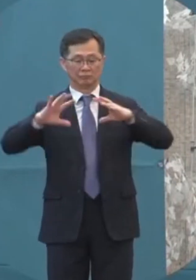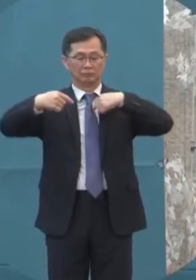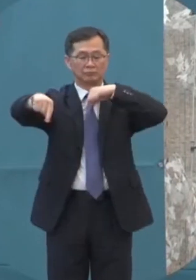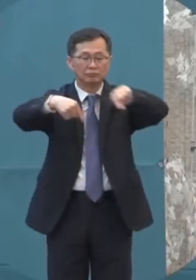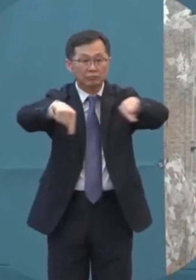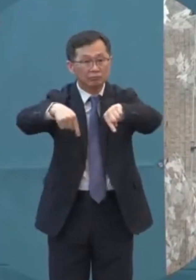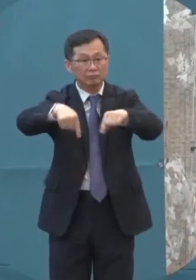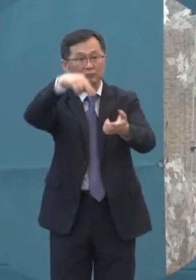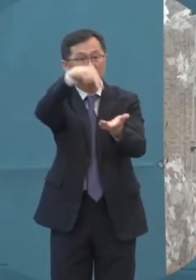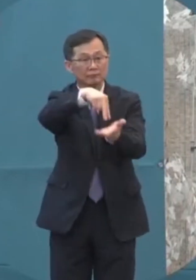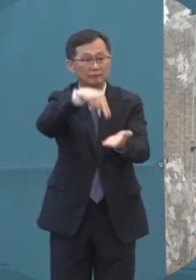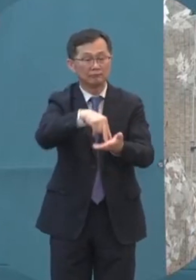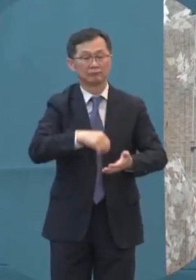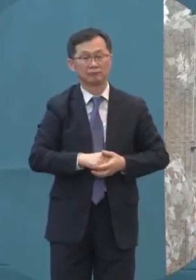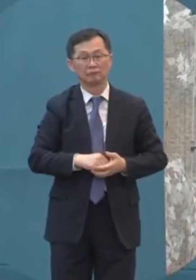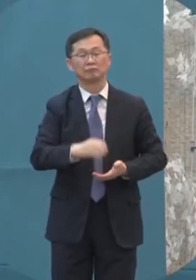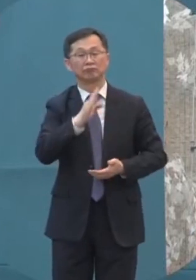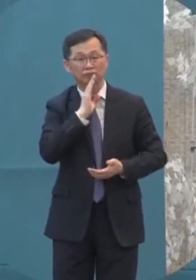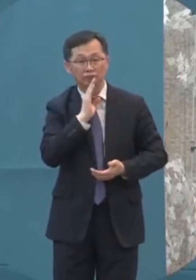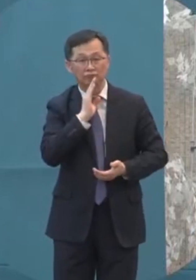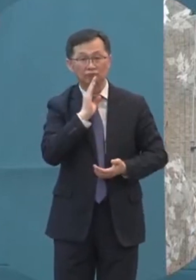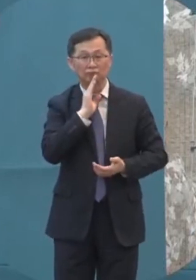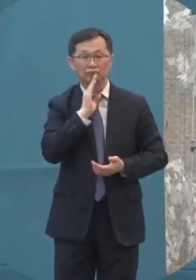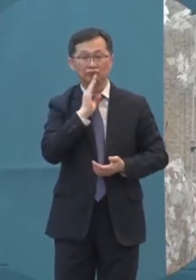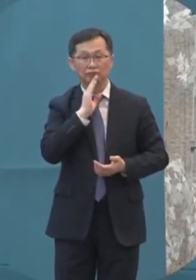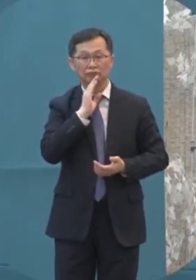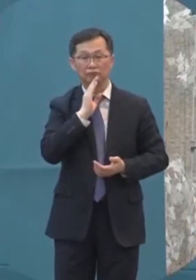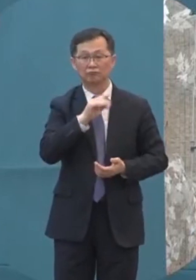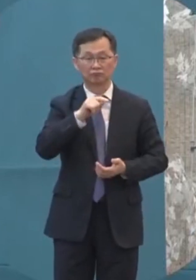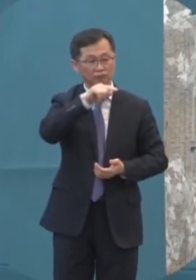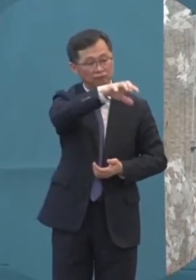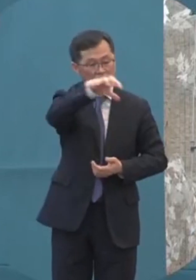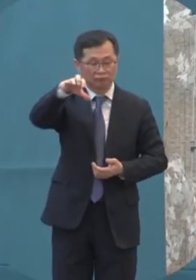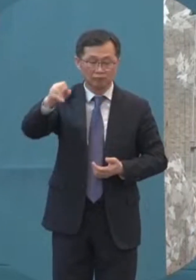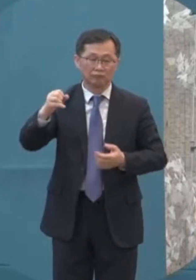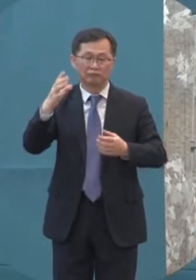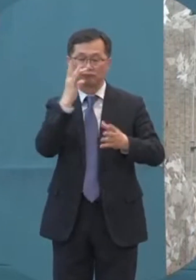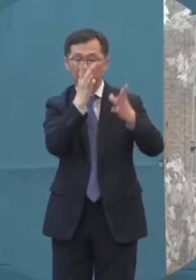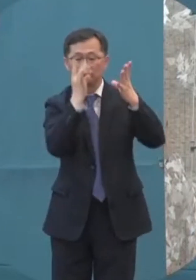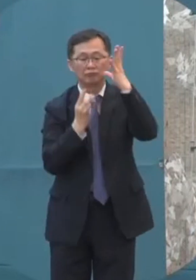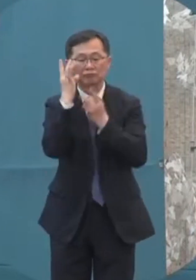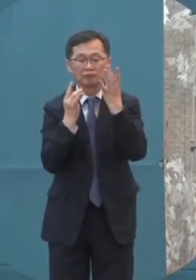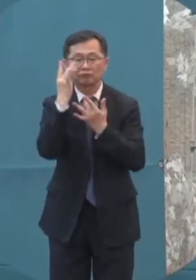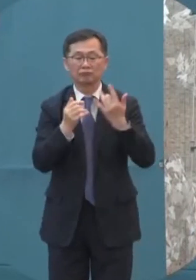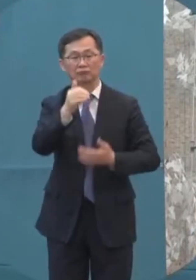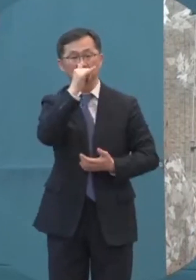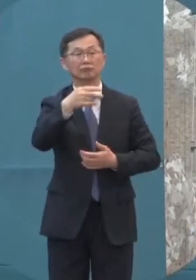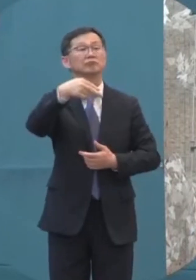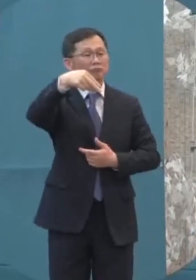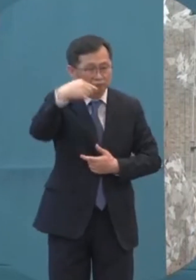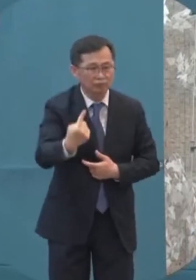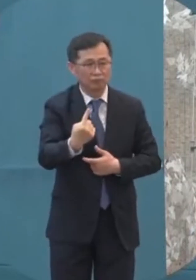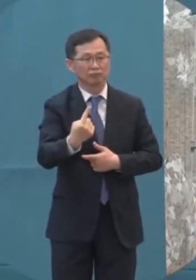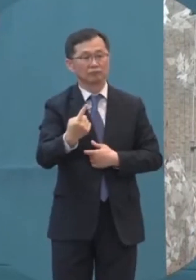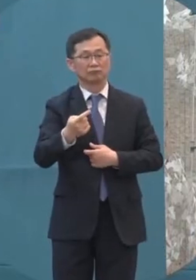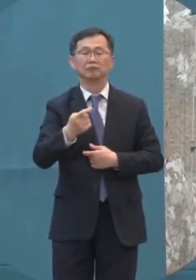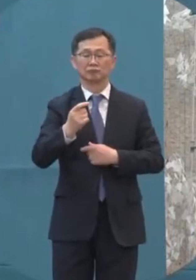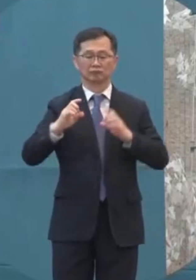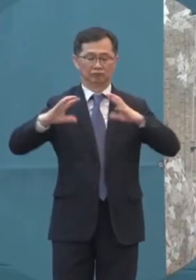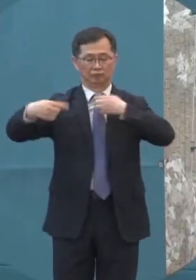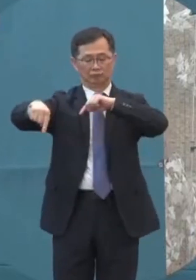정부는 비록 여기저기 구멍이 숭숭 뚫린 정부지만 그래도